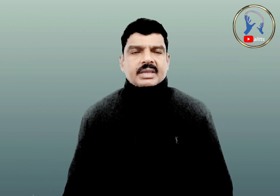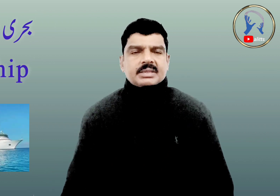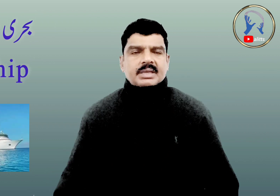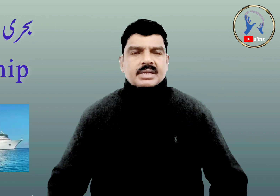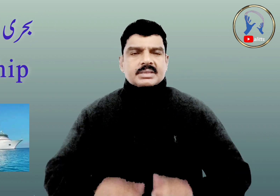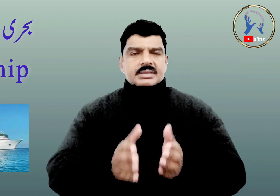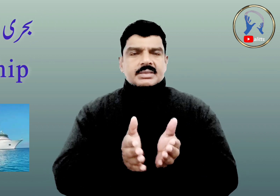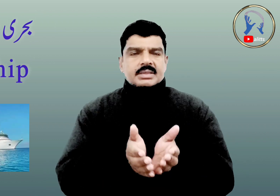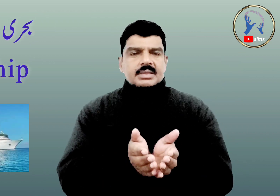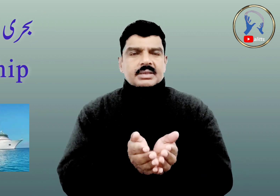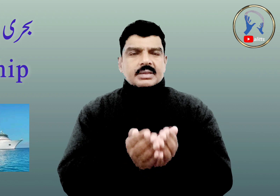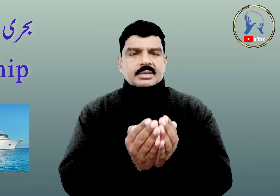बहरी जहाज,